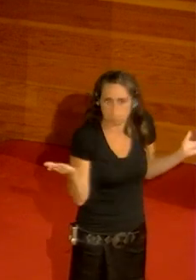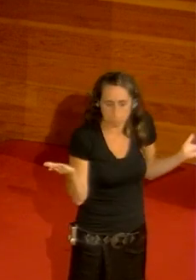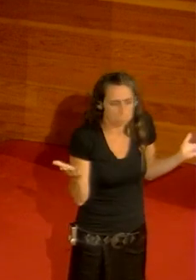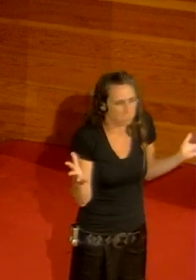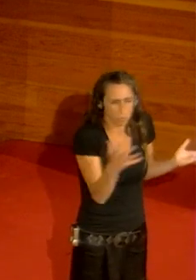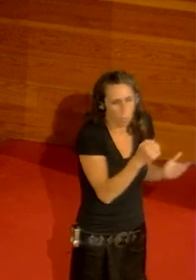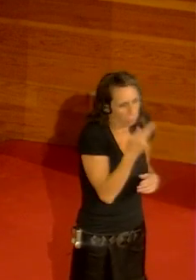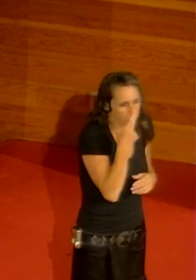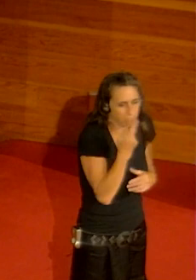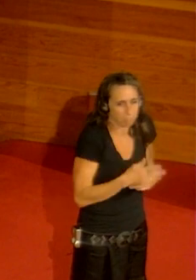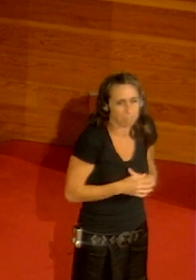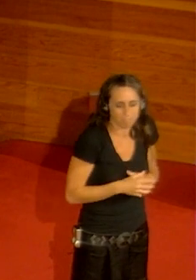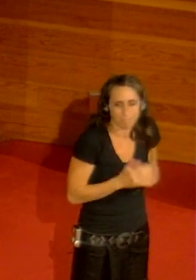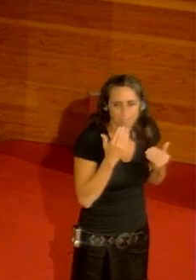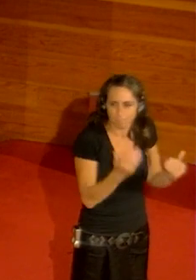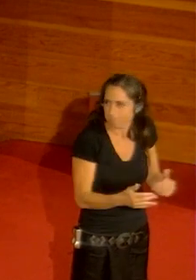su interés gracias